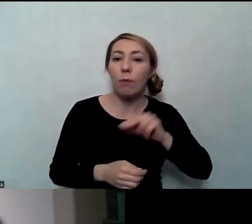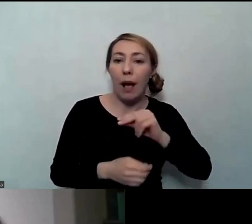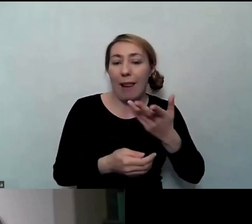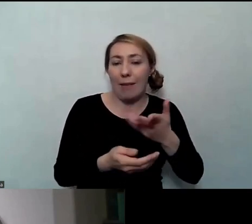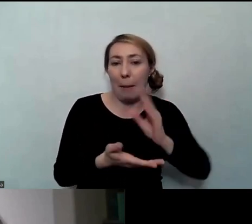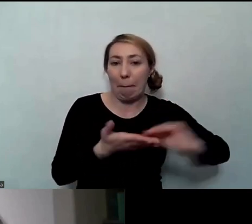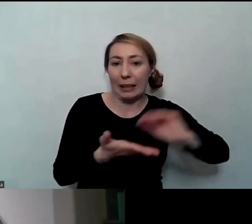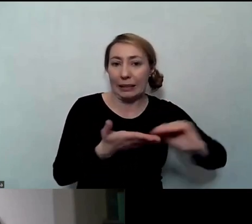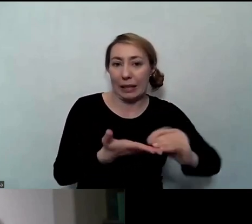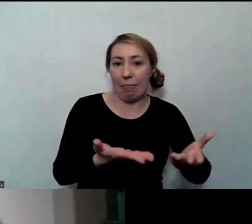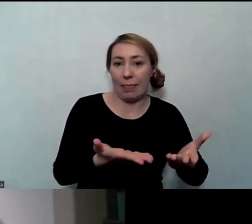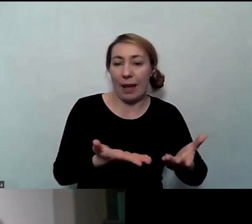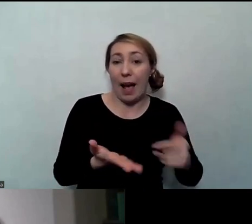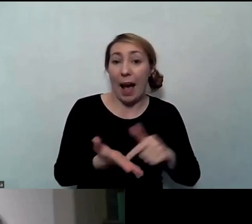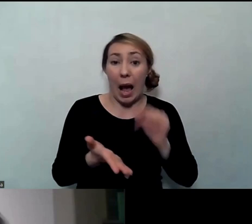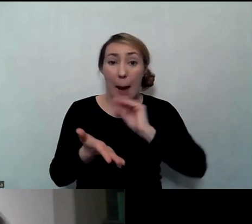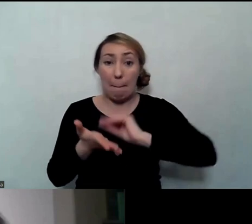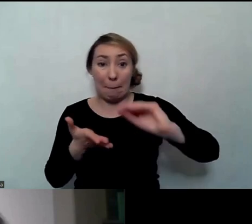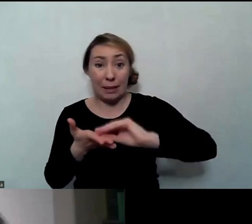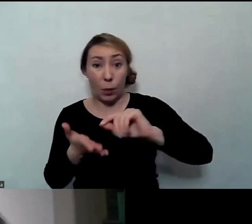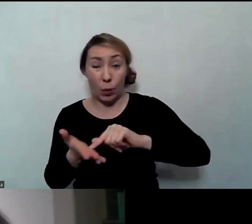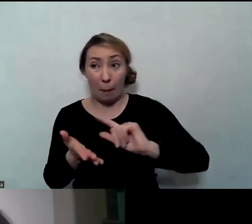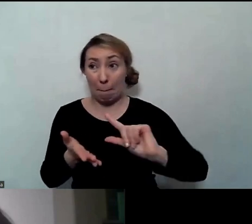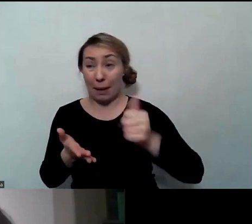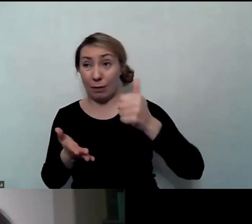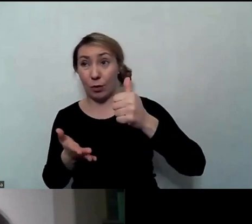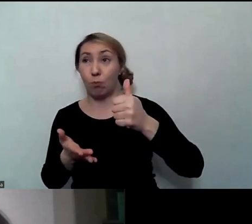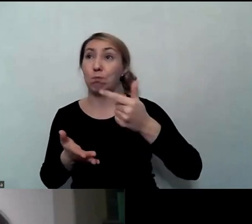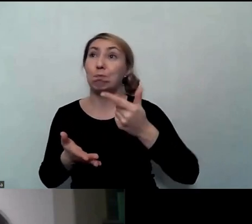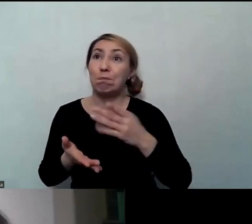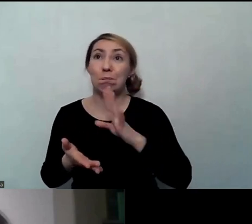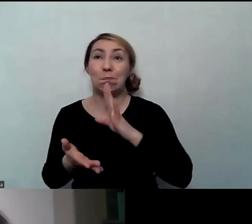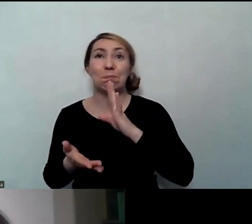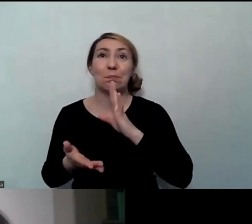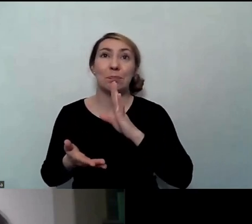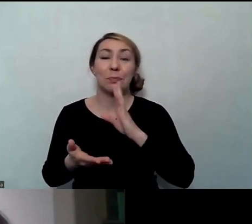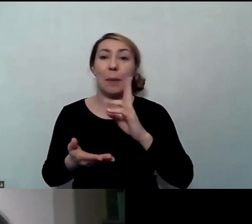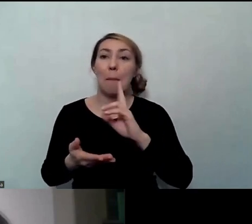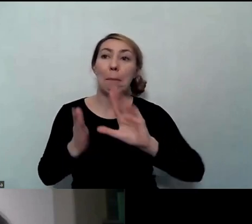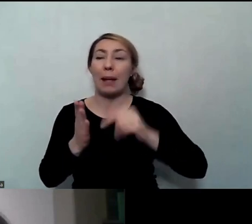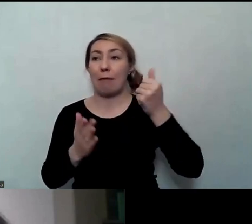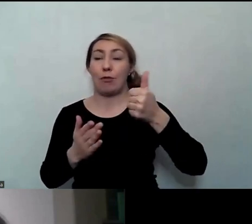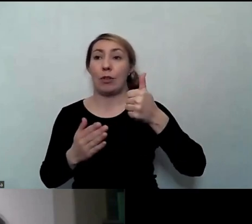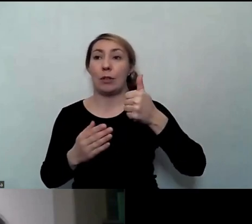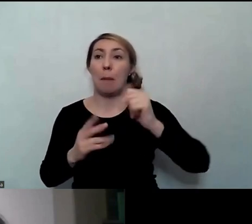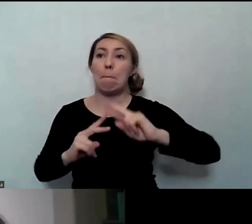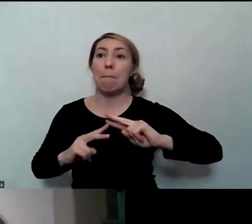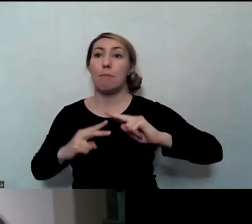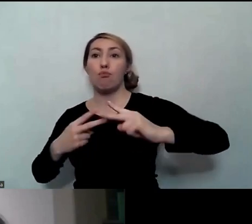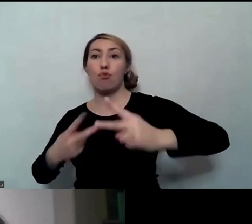nie jest tą pierwszą funkcją, czy nie jest tym przekazem, który